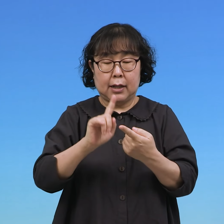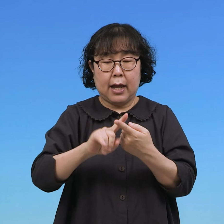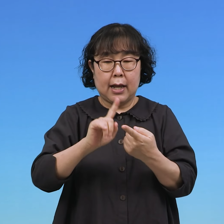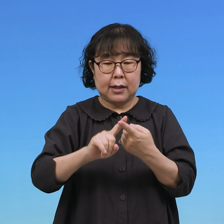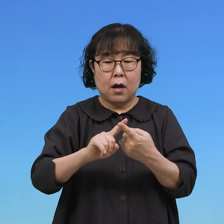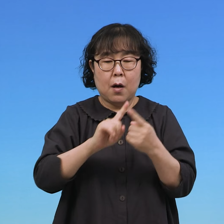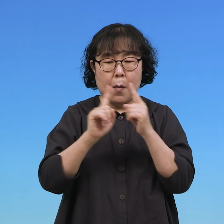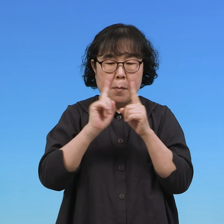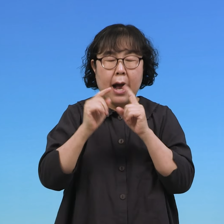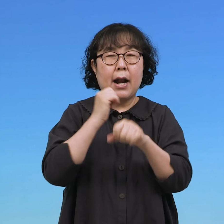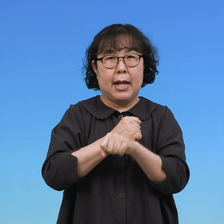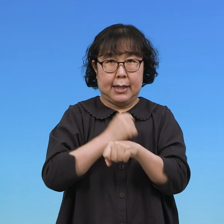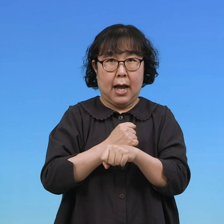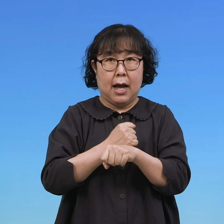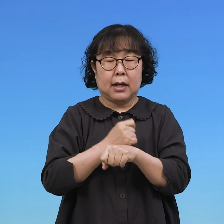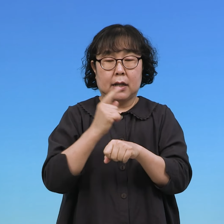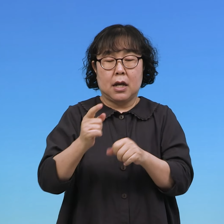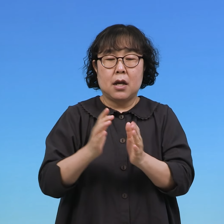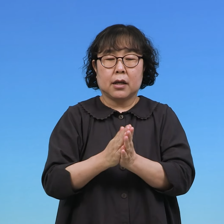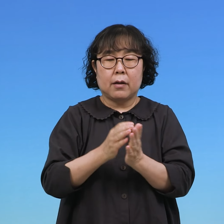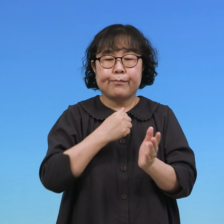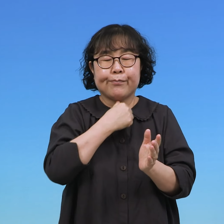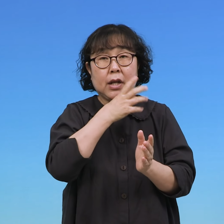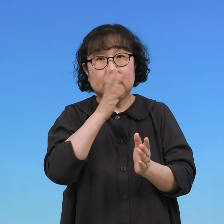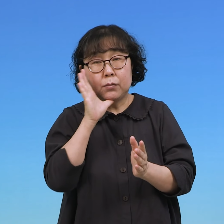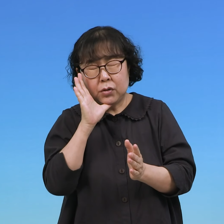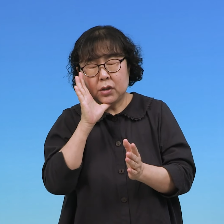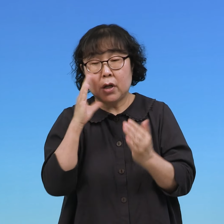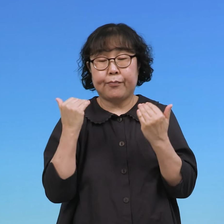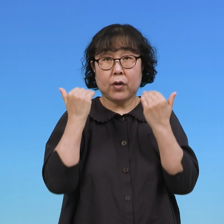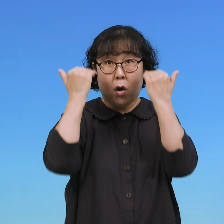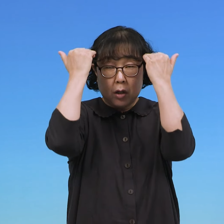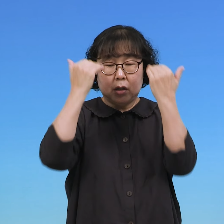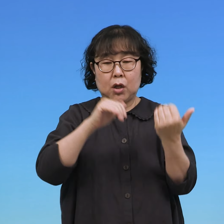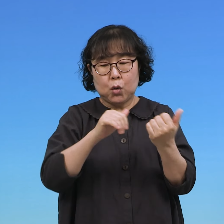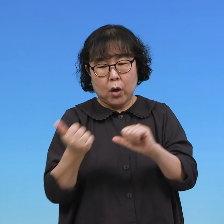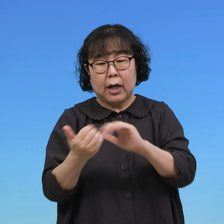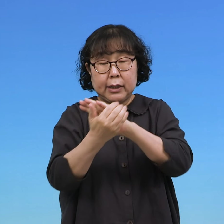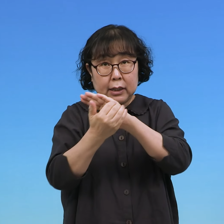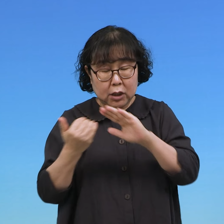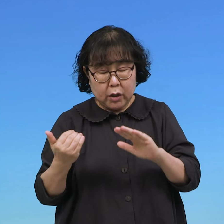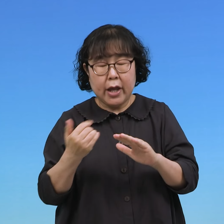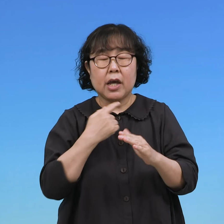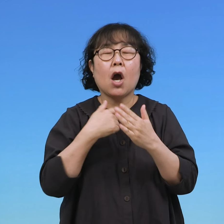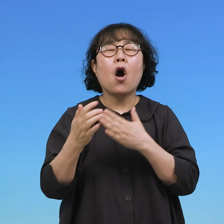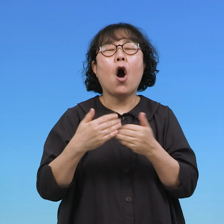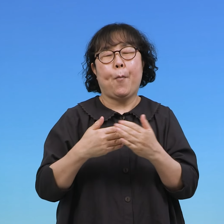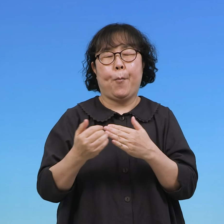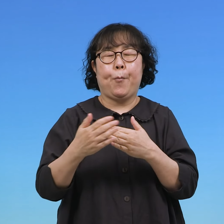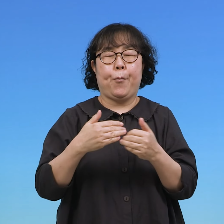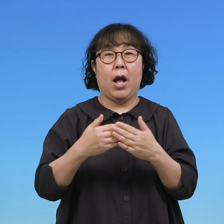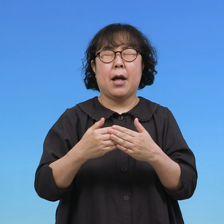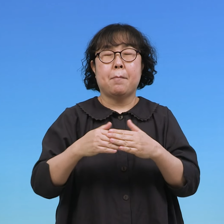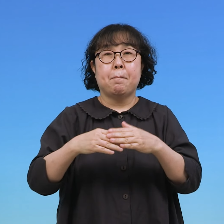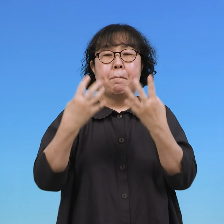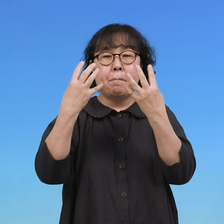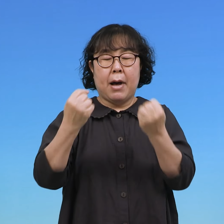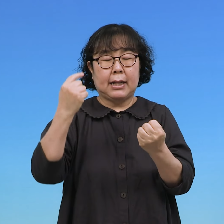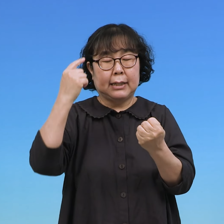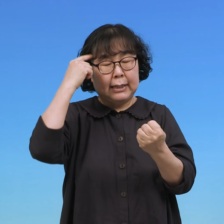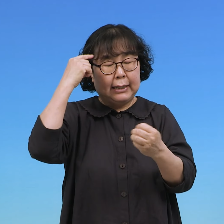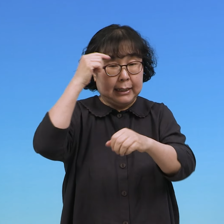전에 그들이 삶에서 경험했던 그 많은 그 삶의 지혜들이 이 많은 우리 그